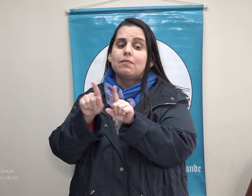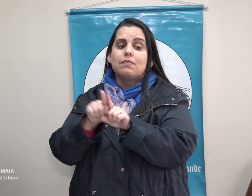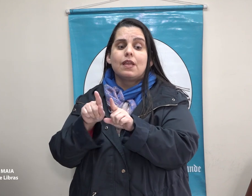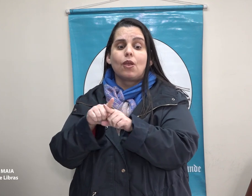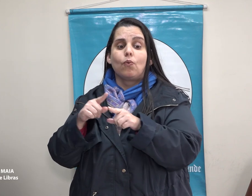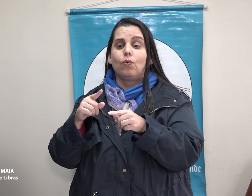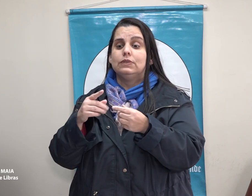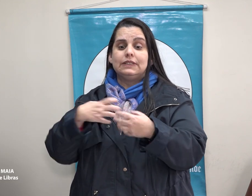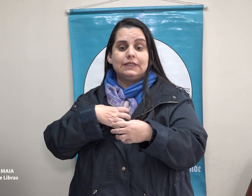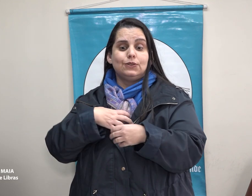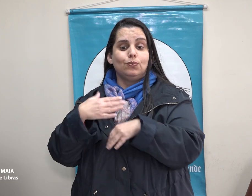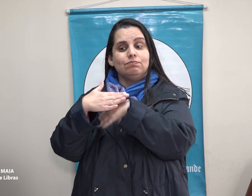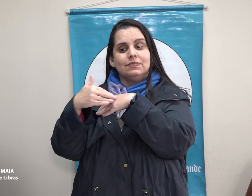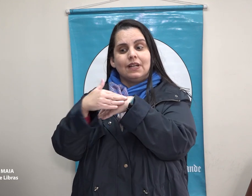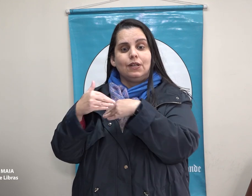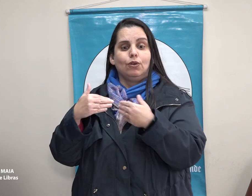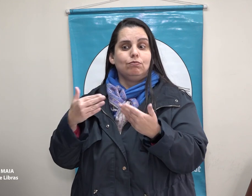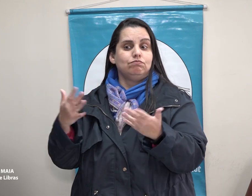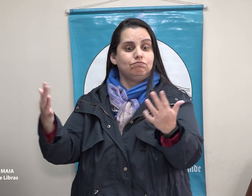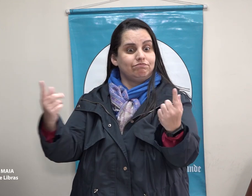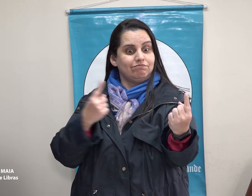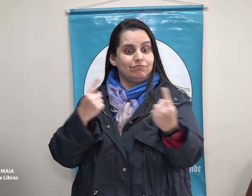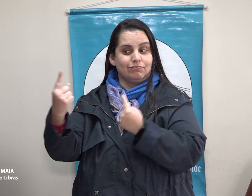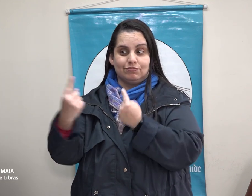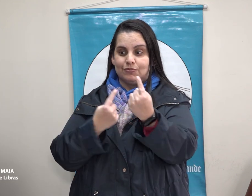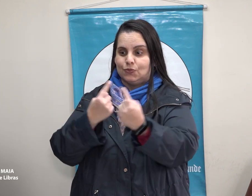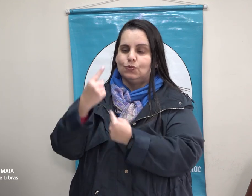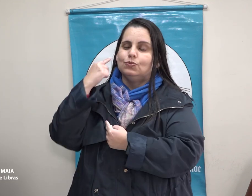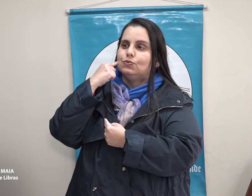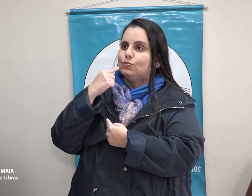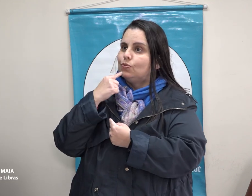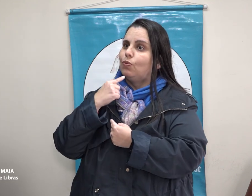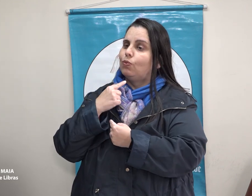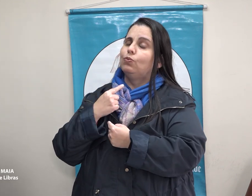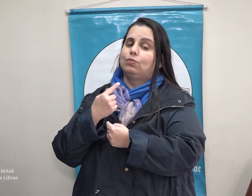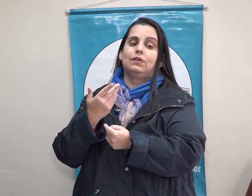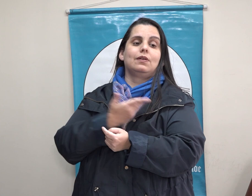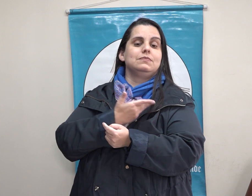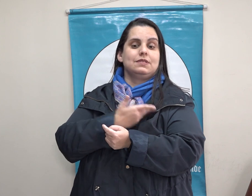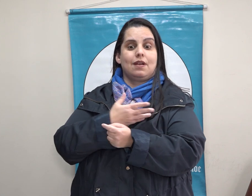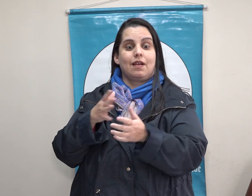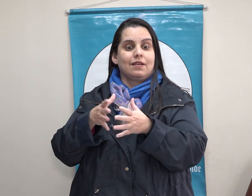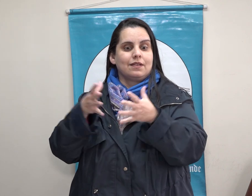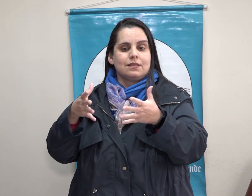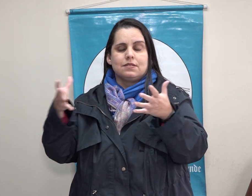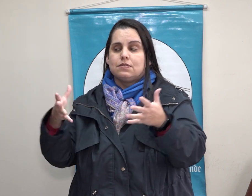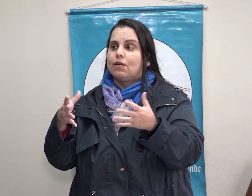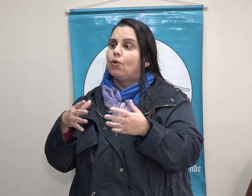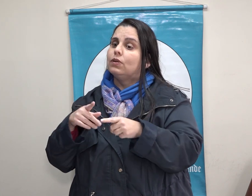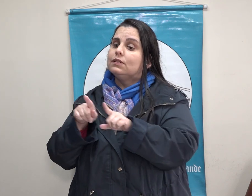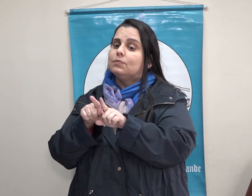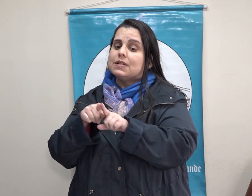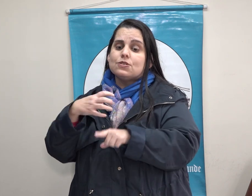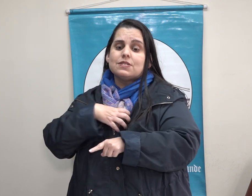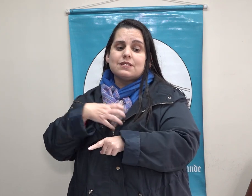que tá ao Meu Redor e eu senti que isso me representava então com esse contato com os surdos com vários amigos foi